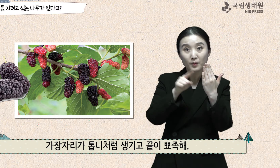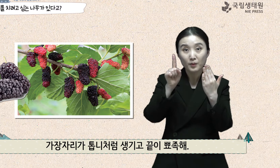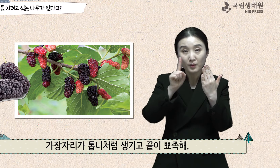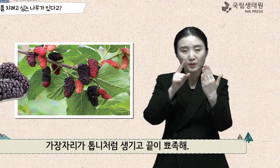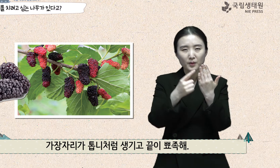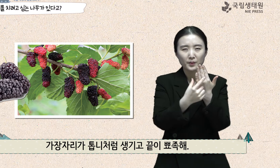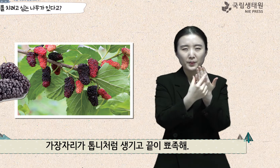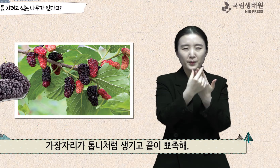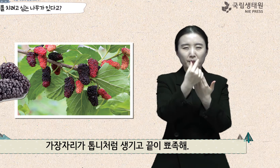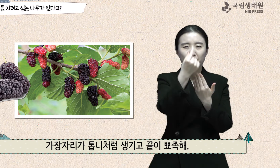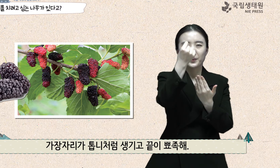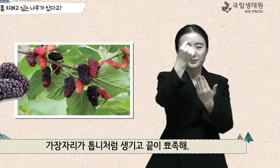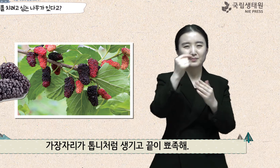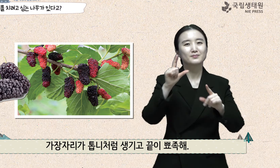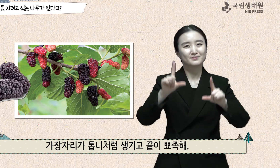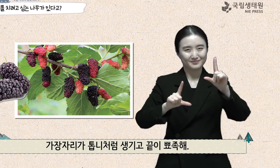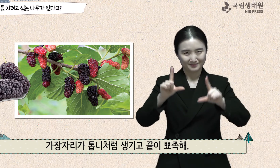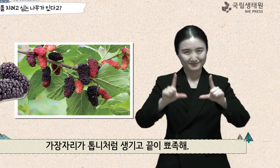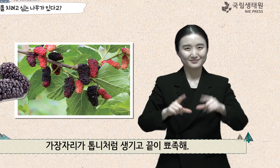뾰족해